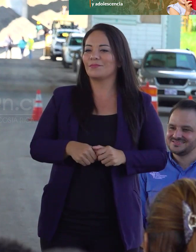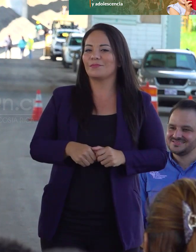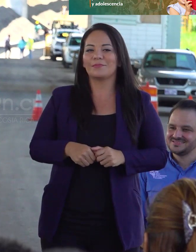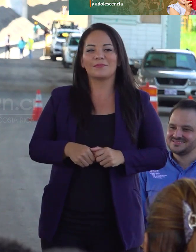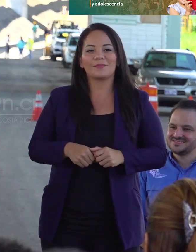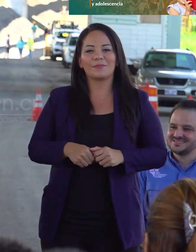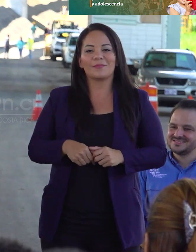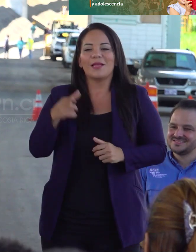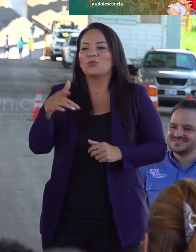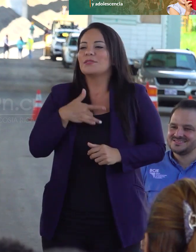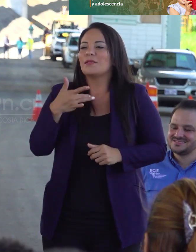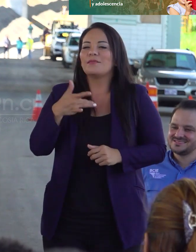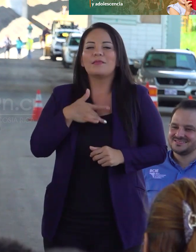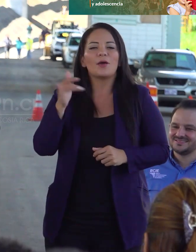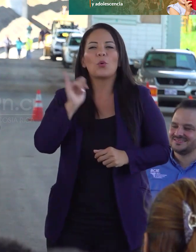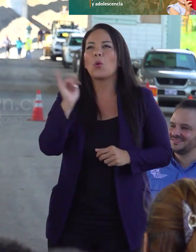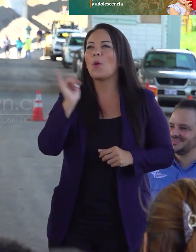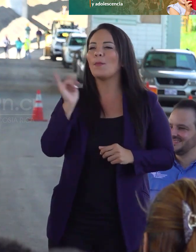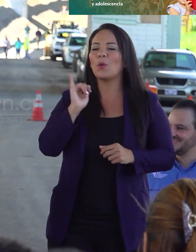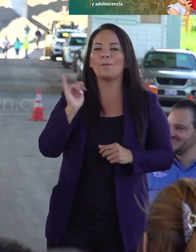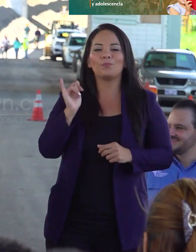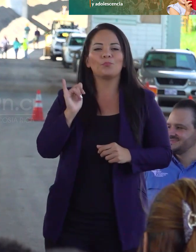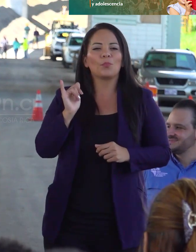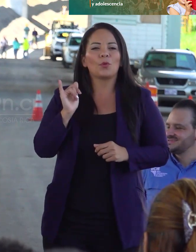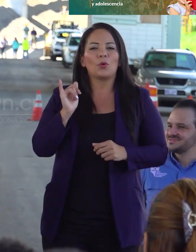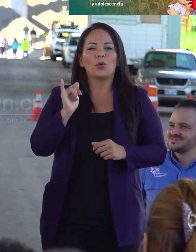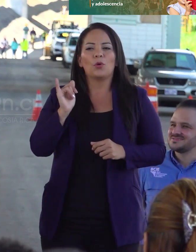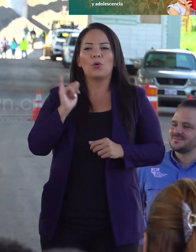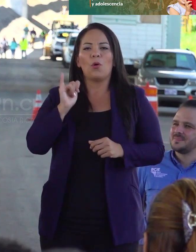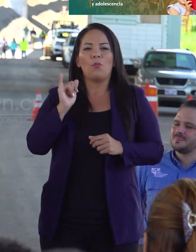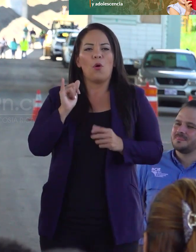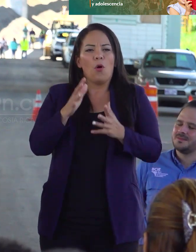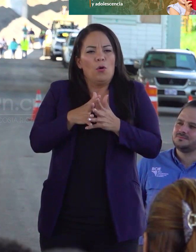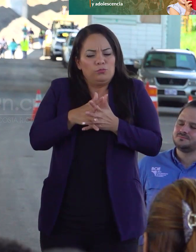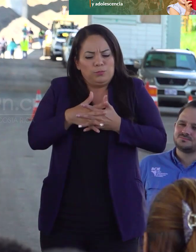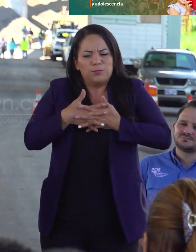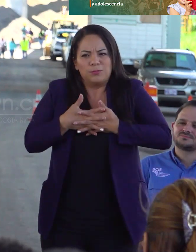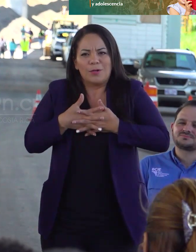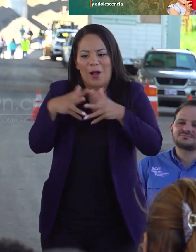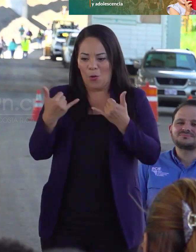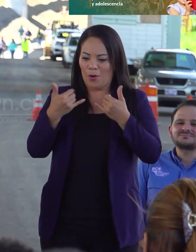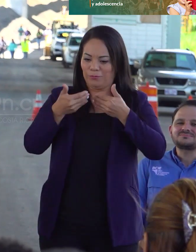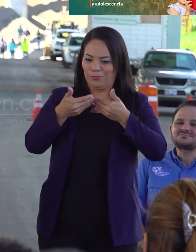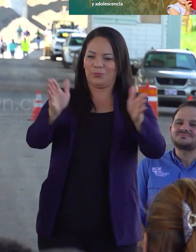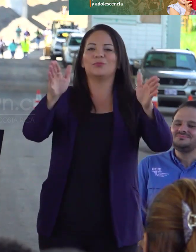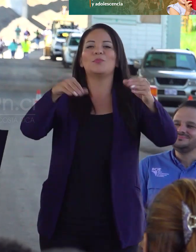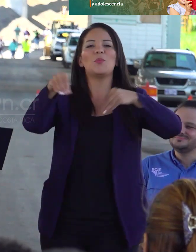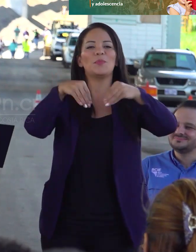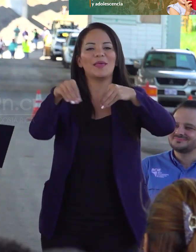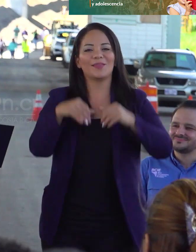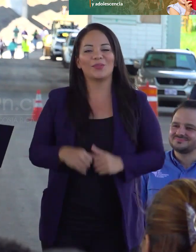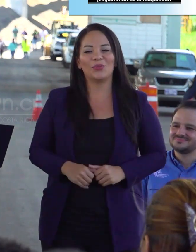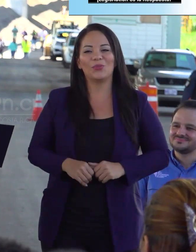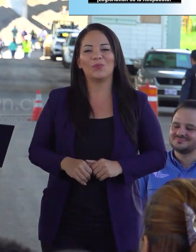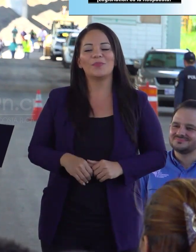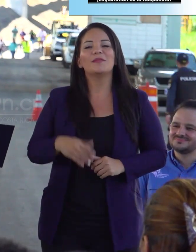sintieron como que les hubieran quitado la represa y la libertad de movimiento. Por